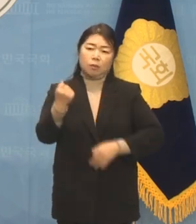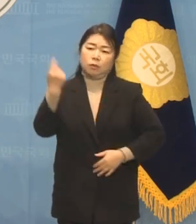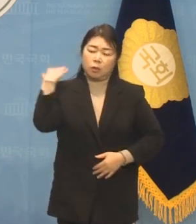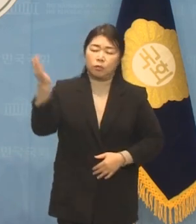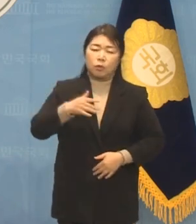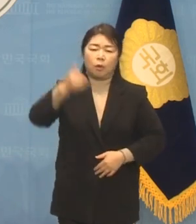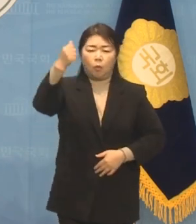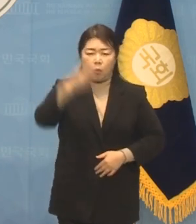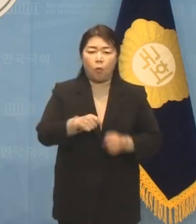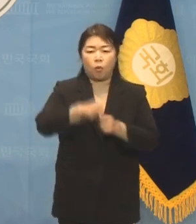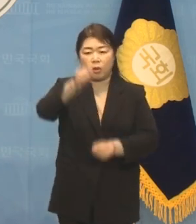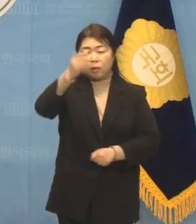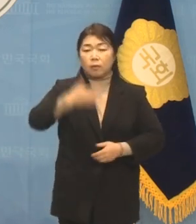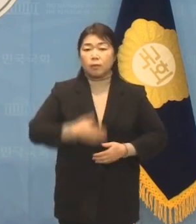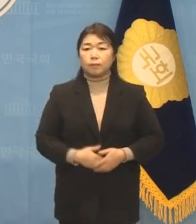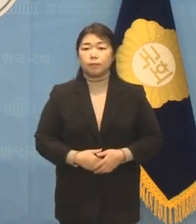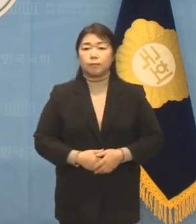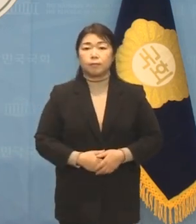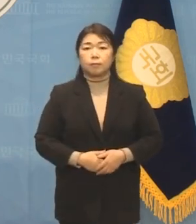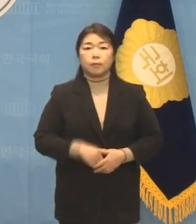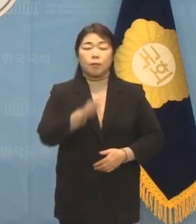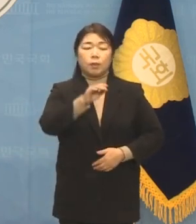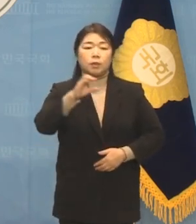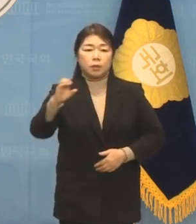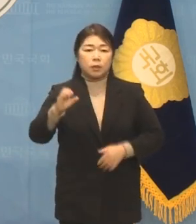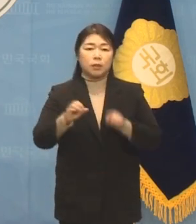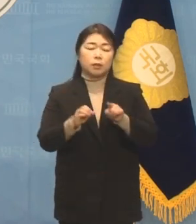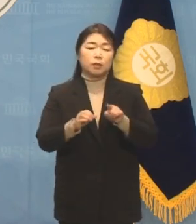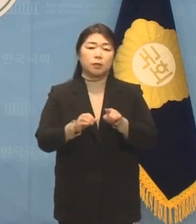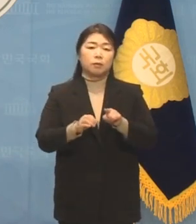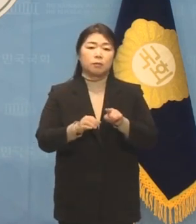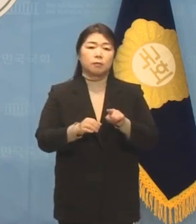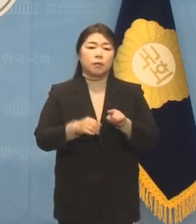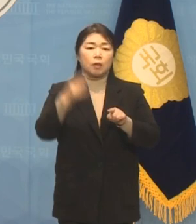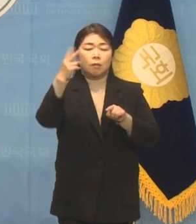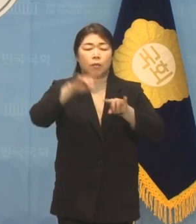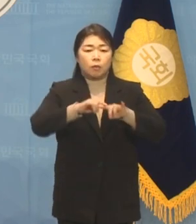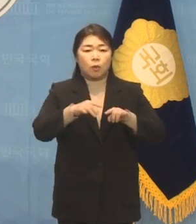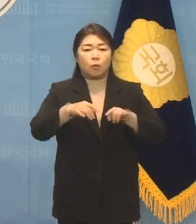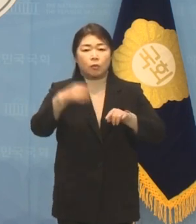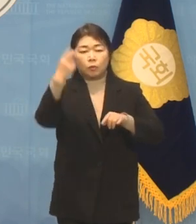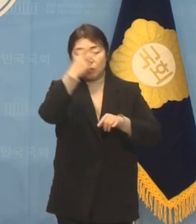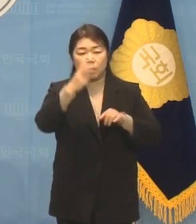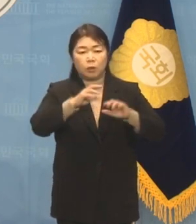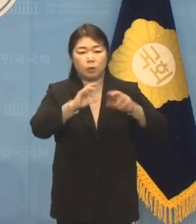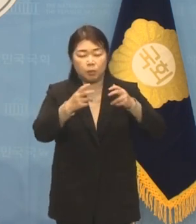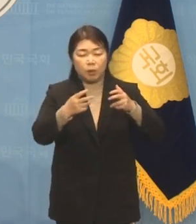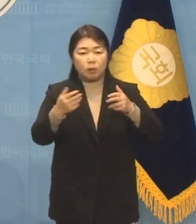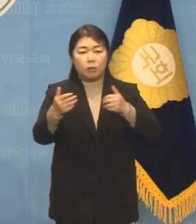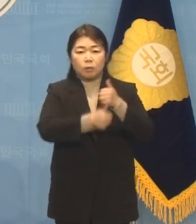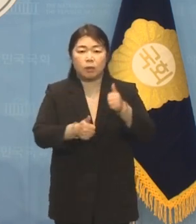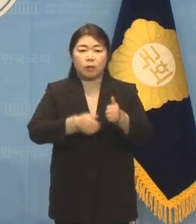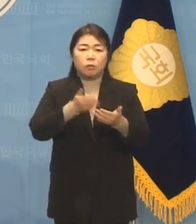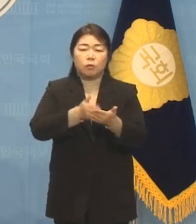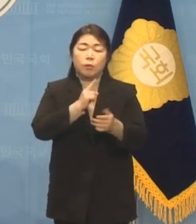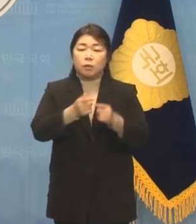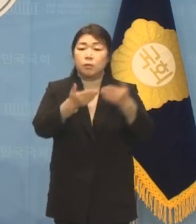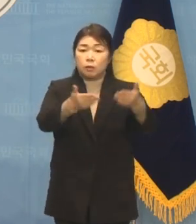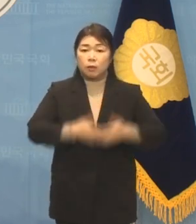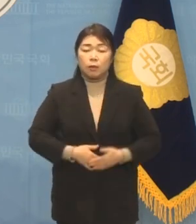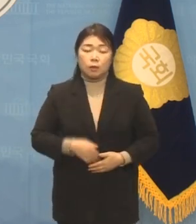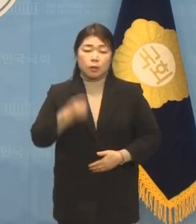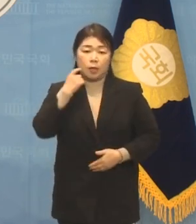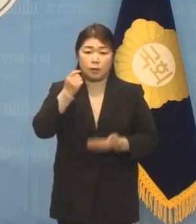아닙니다. MBC 방문진 방심의에 강력히 촉구합니다. 첫째, 가짜뉴스와